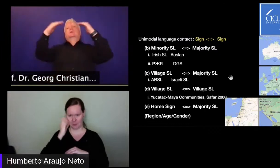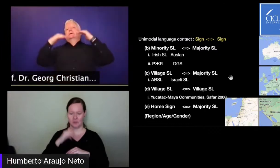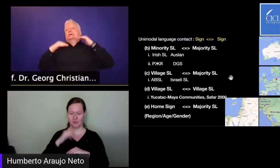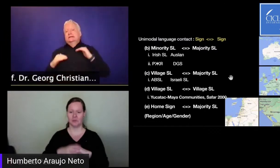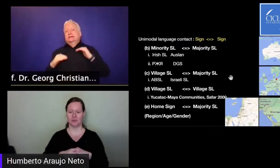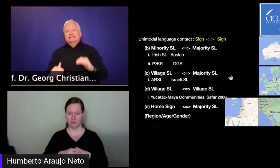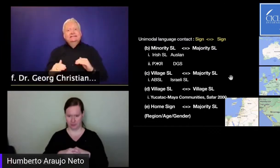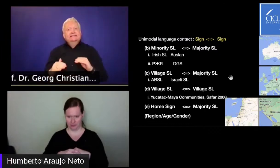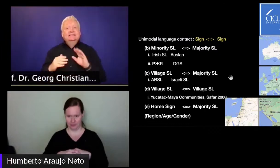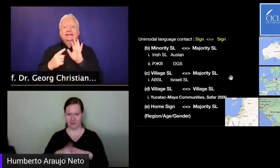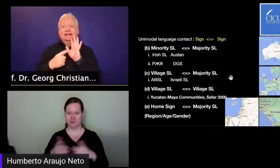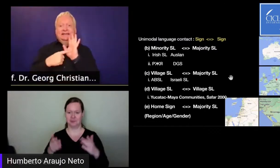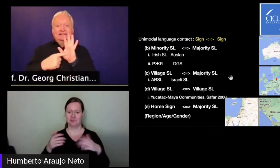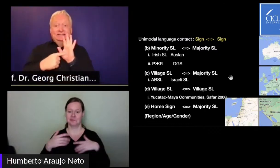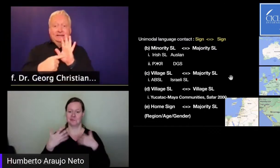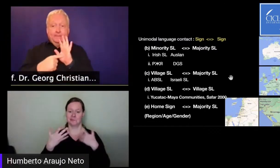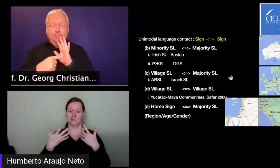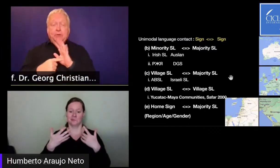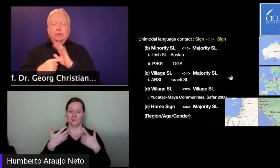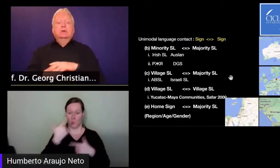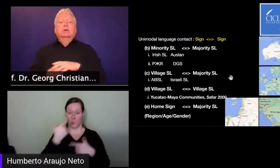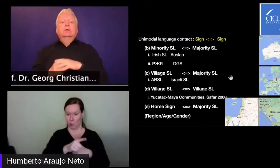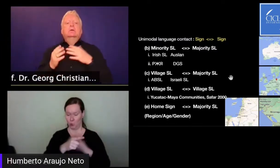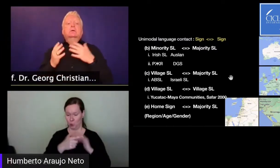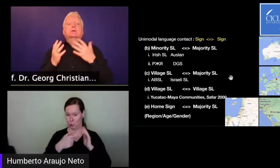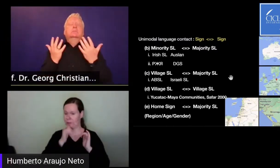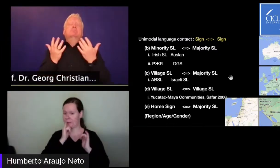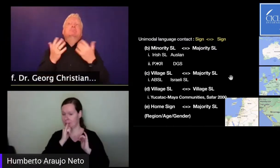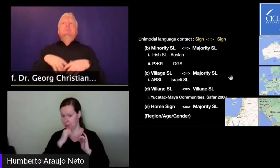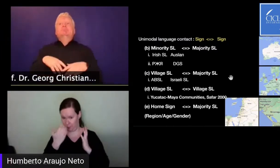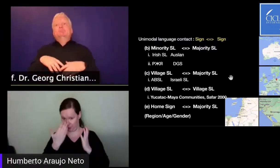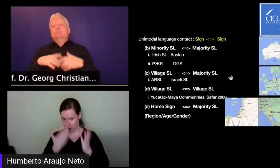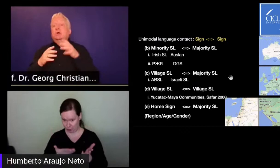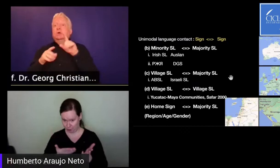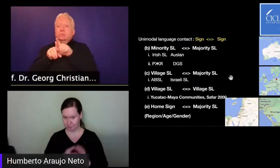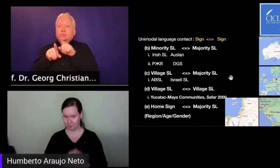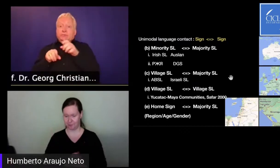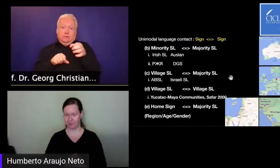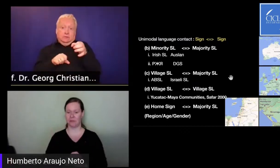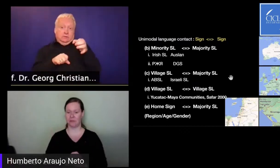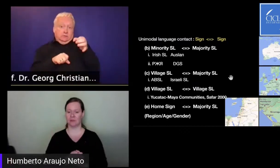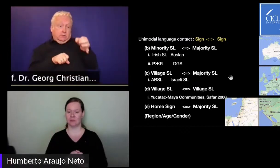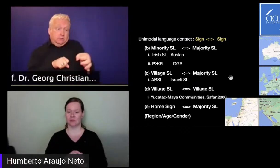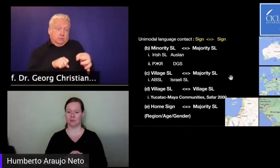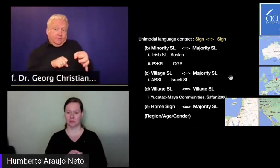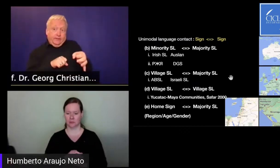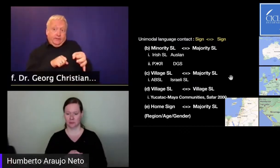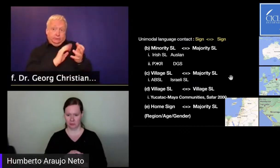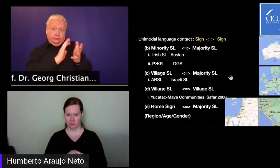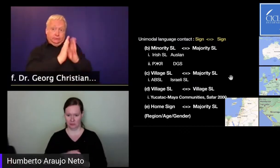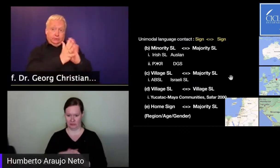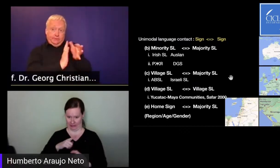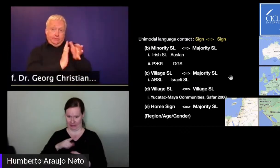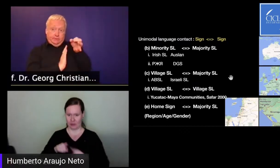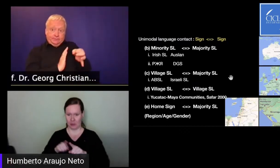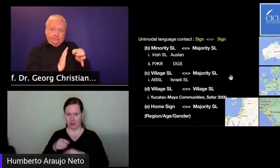na sua origem, se deslocam e acabam fazendo uso dela na nova